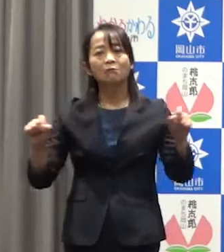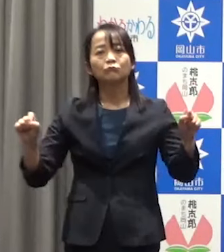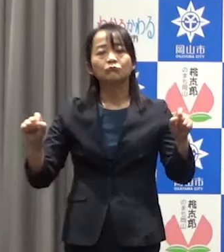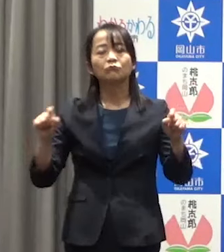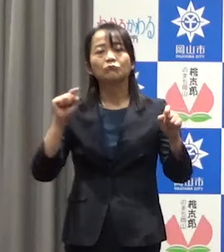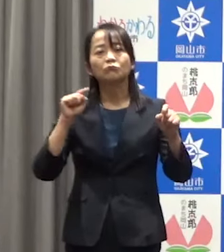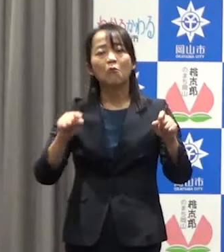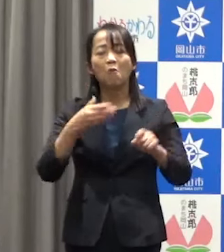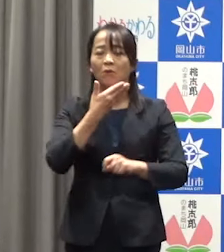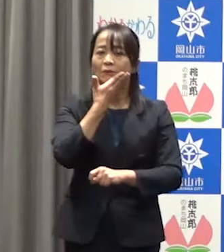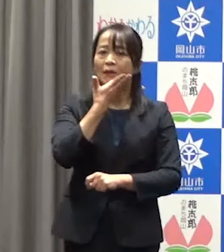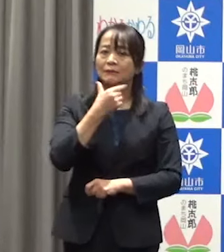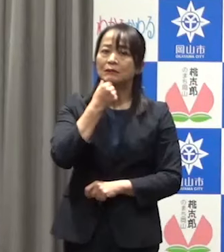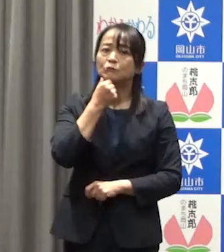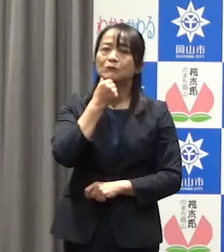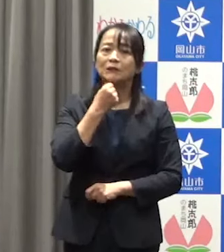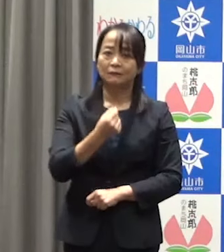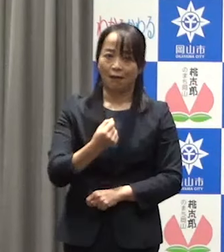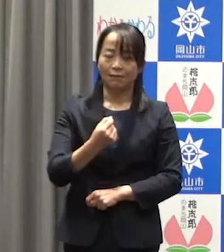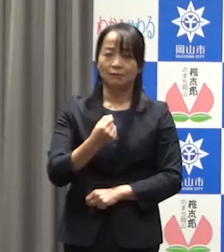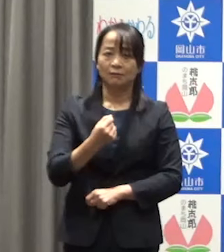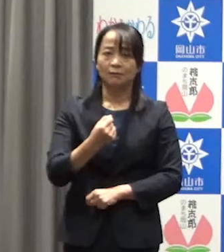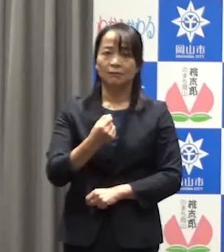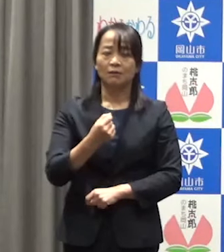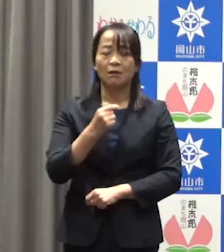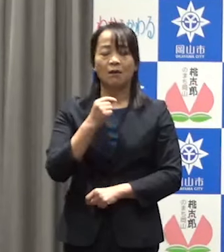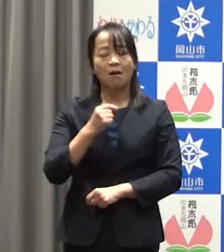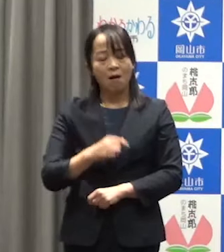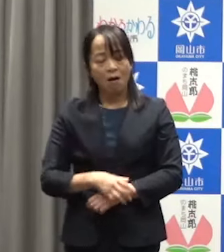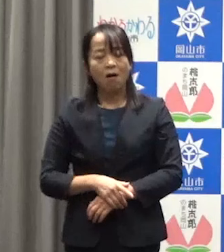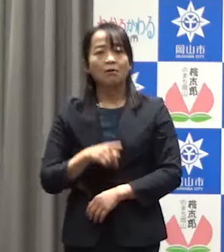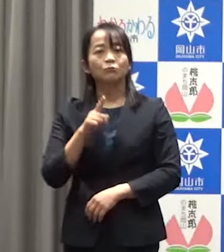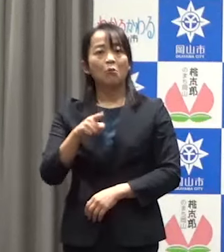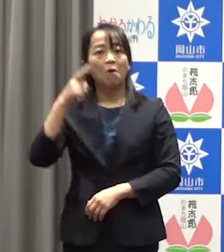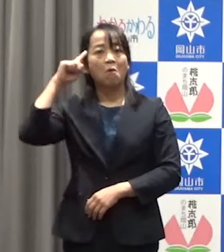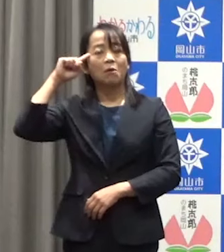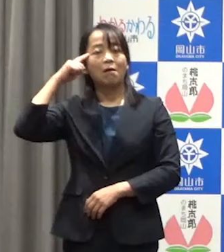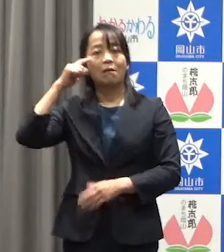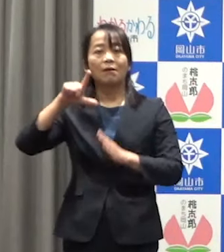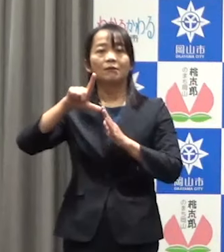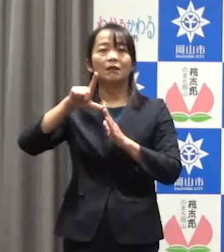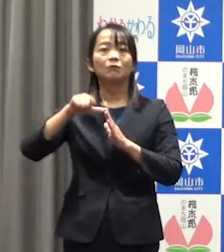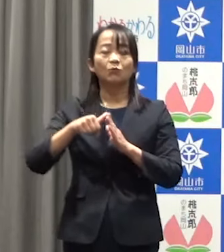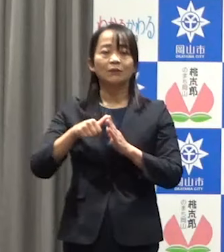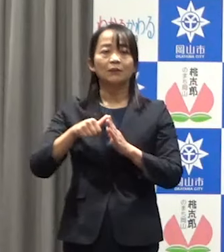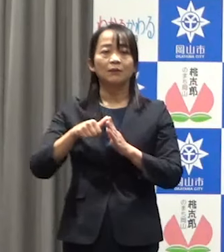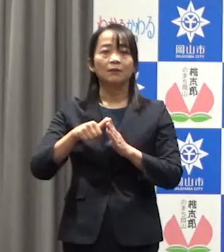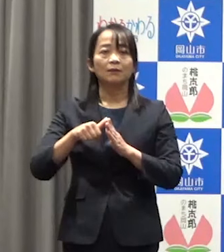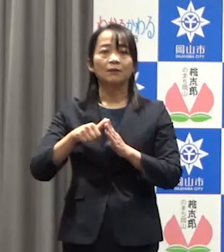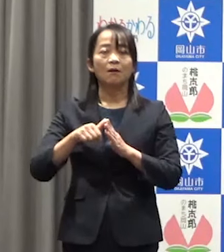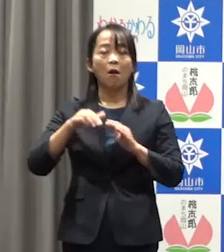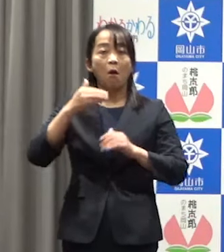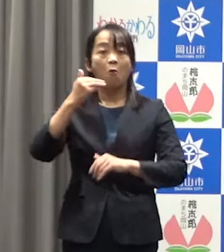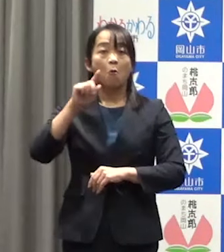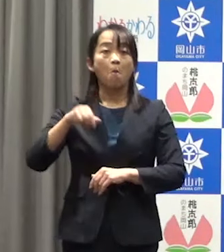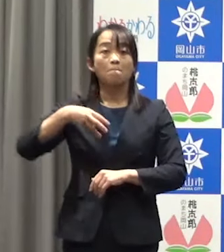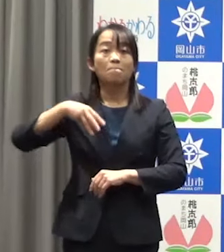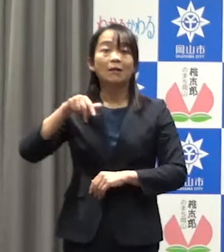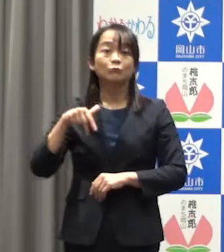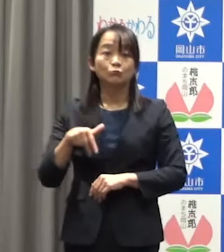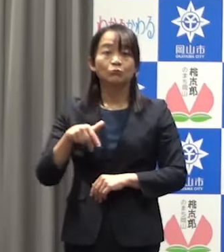とやっぱり一定の今のコンマスなどは常時同